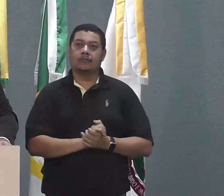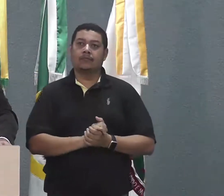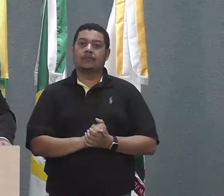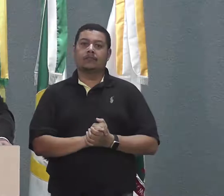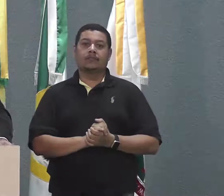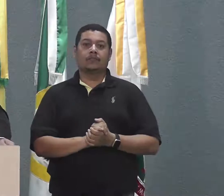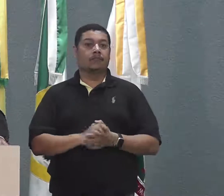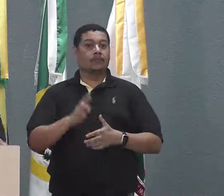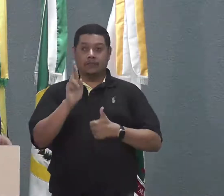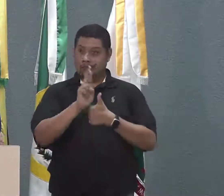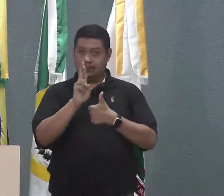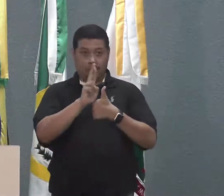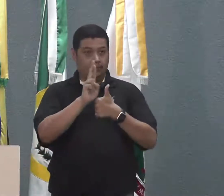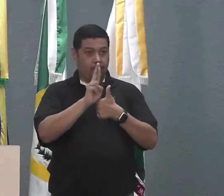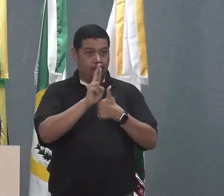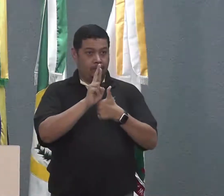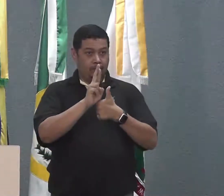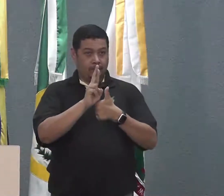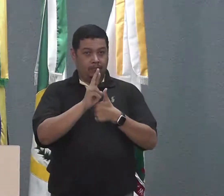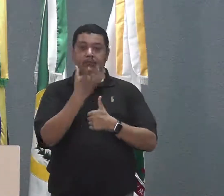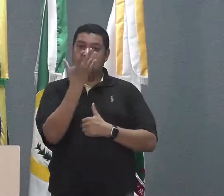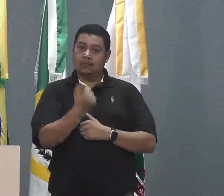a procuradoria dá celeridade.